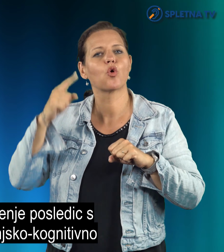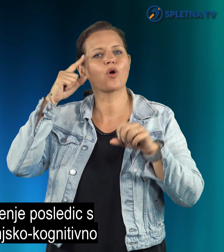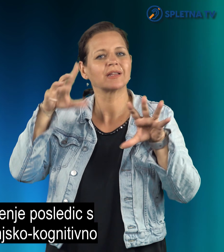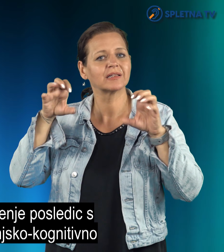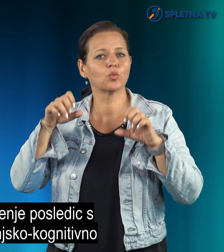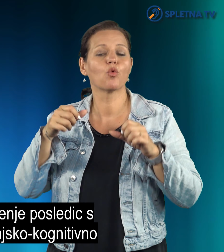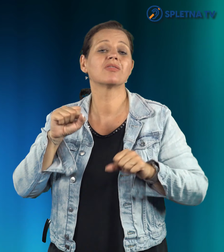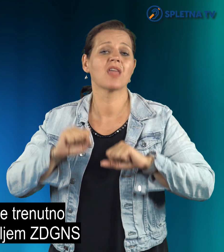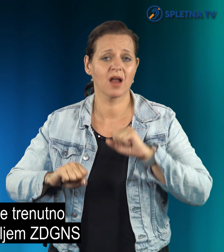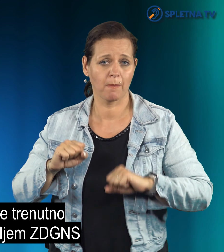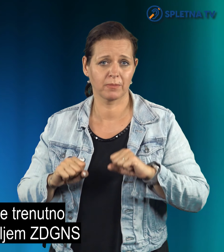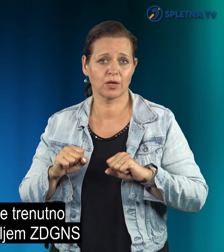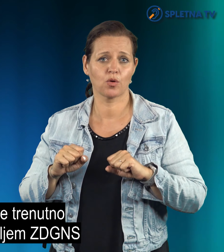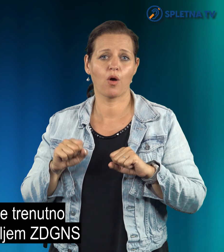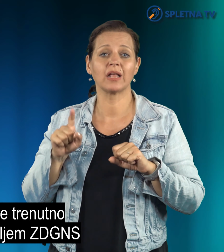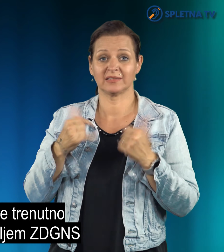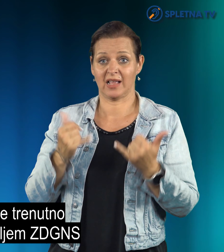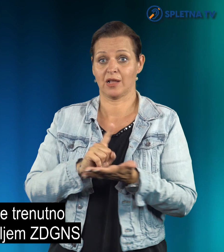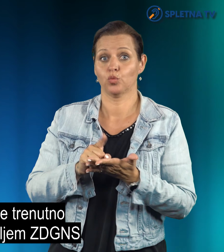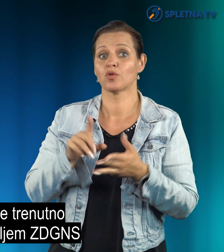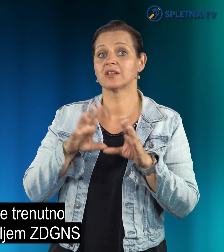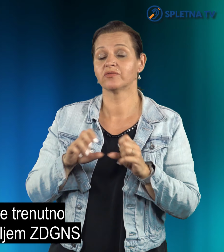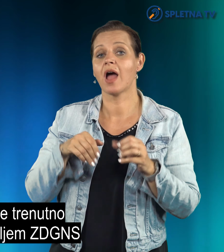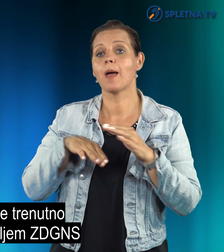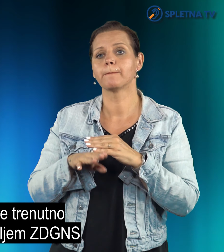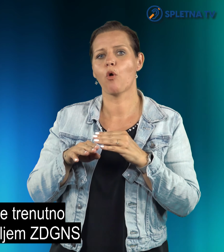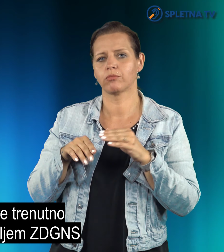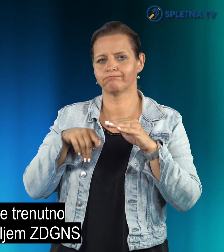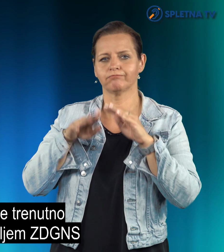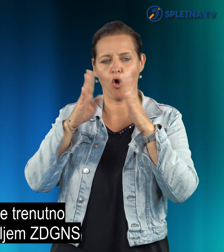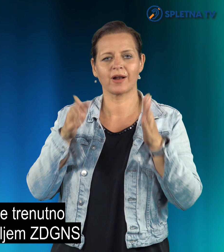se trenutno izvaja pod okriljem Zveze društev